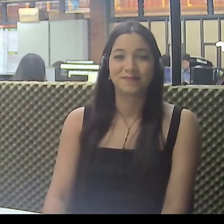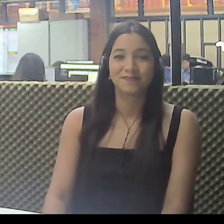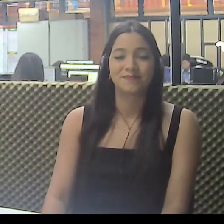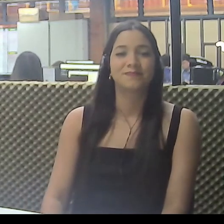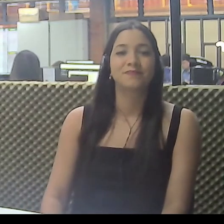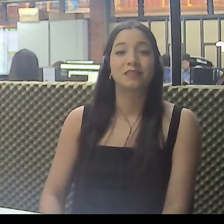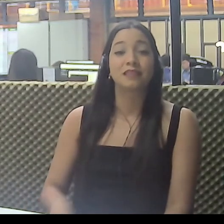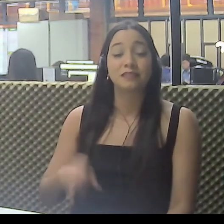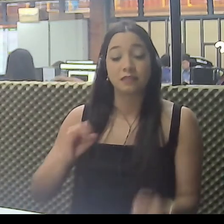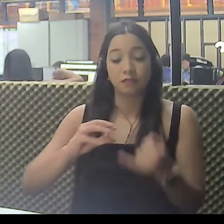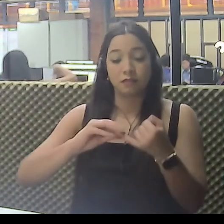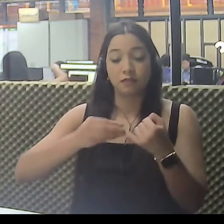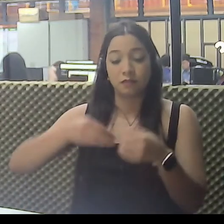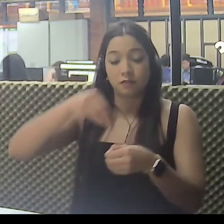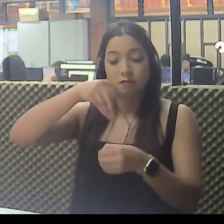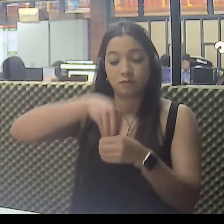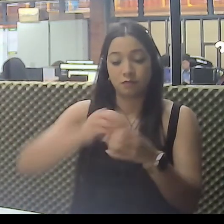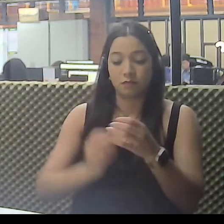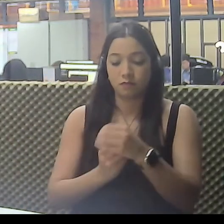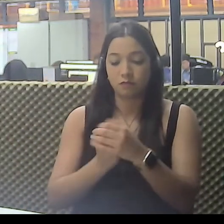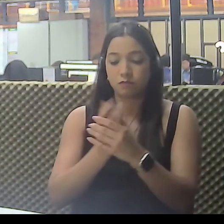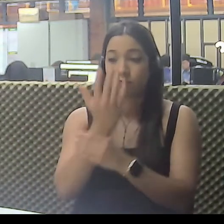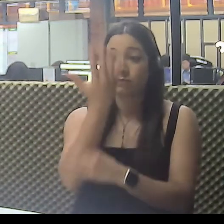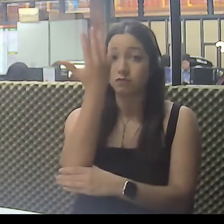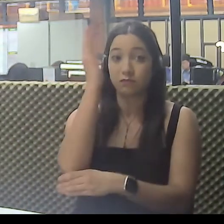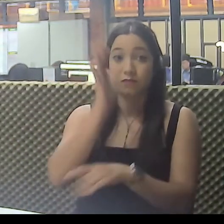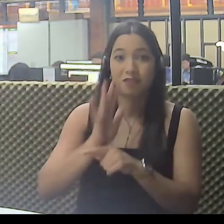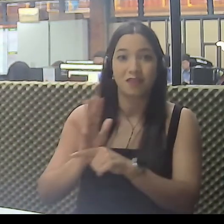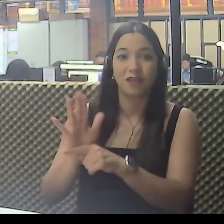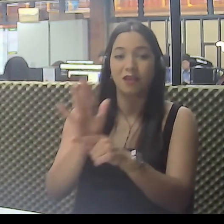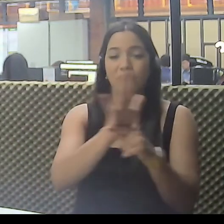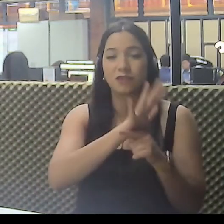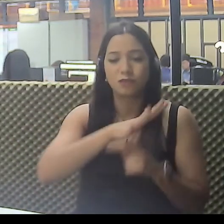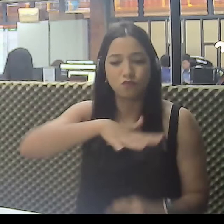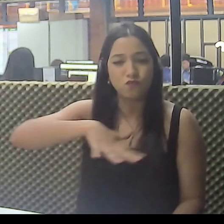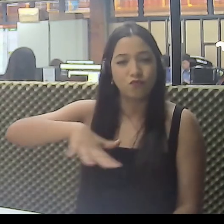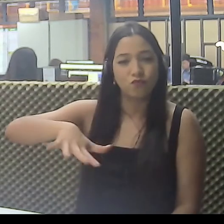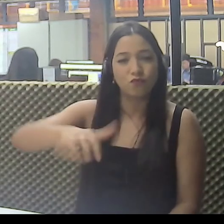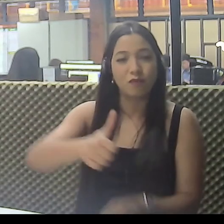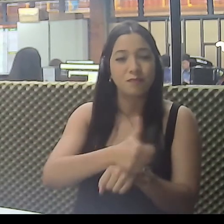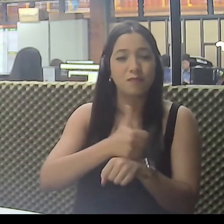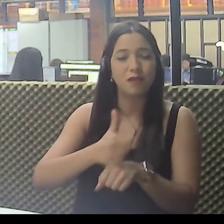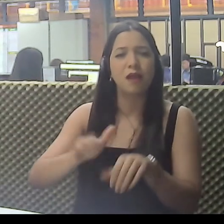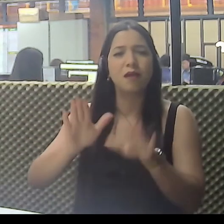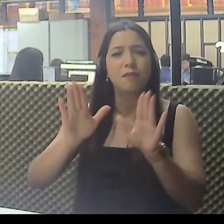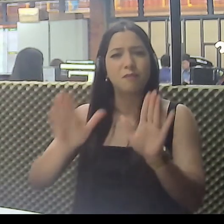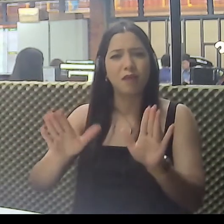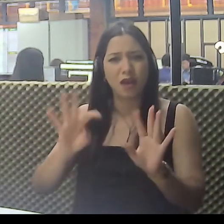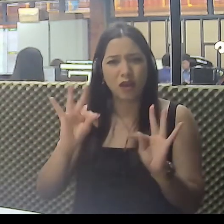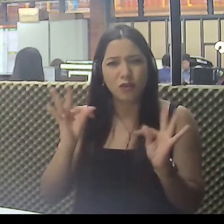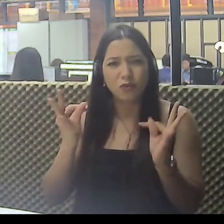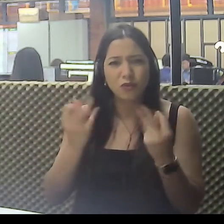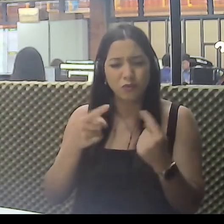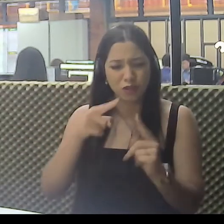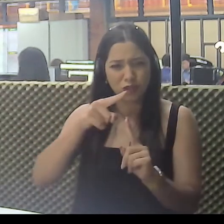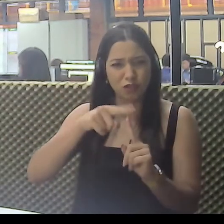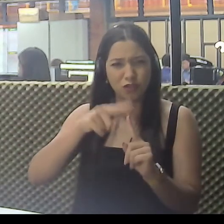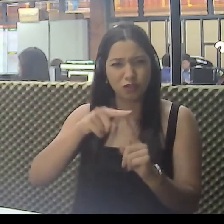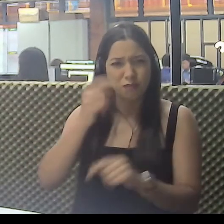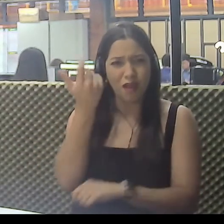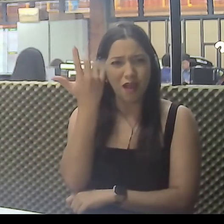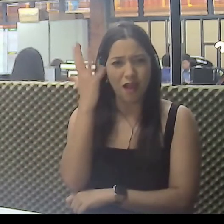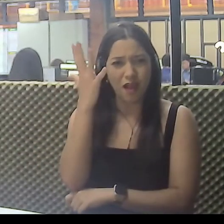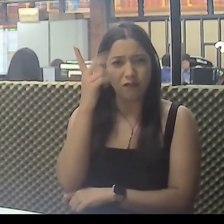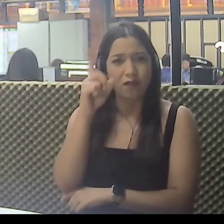Quando você planta uma árvore, você ajuda a melhorar o ambiente em que mora. Mas vale lembrar que nem toda espécie é feita para